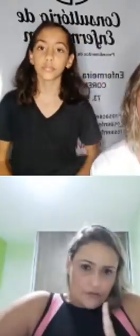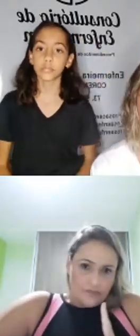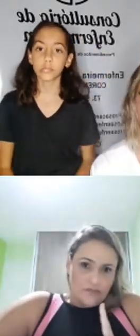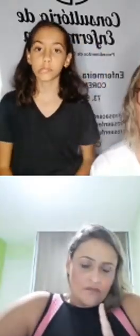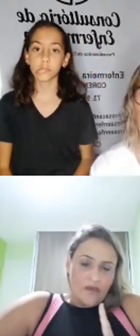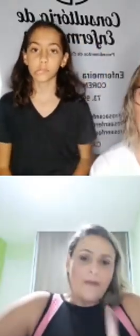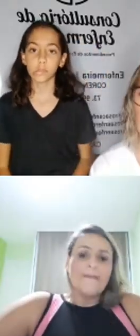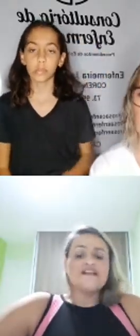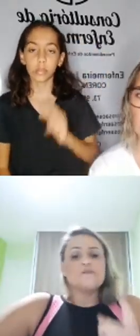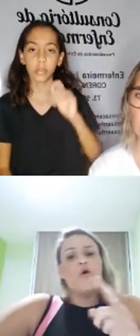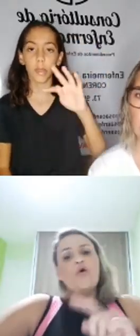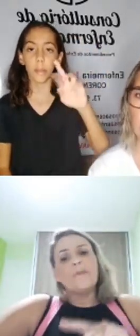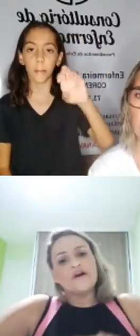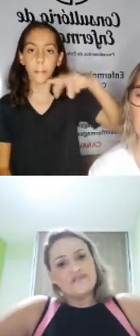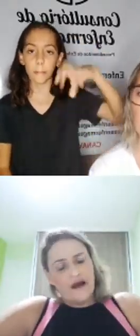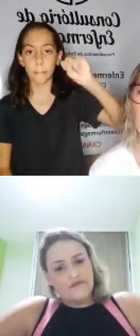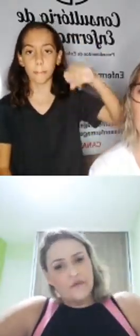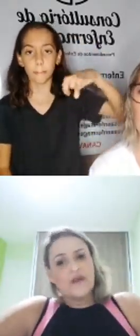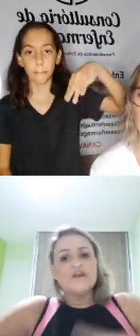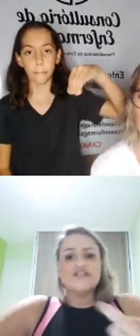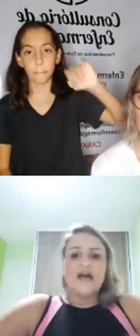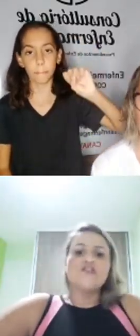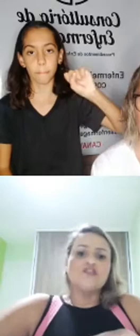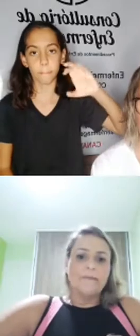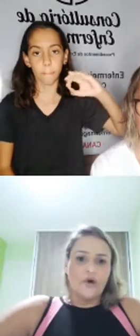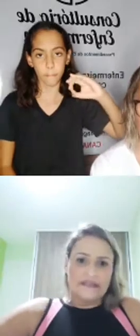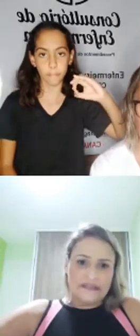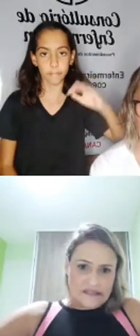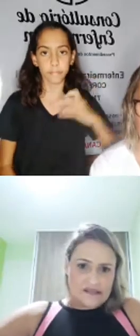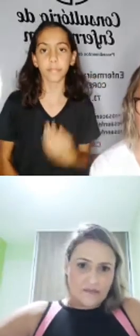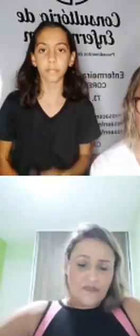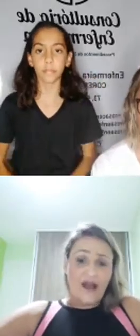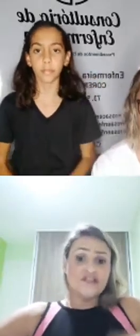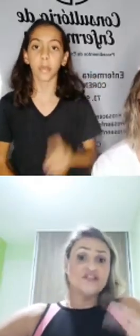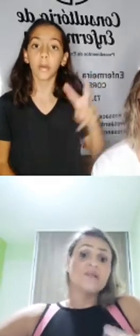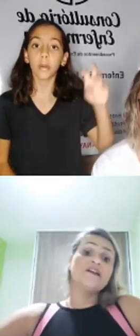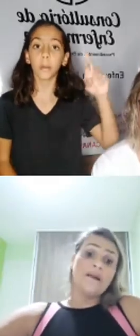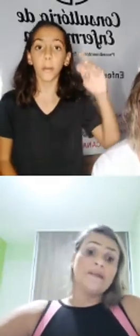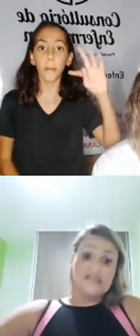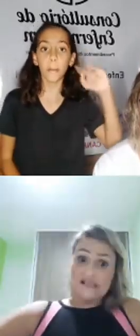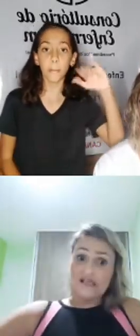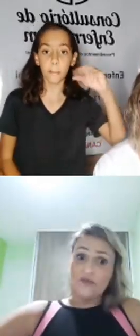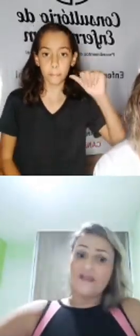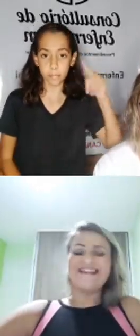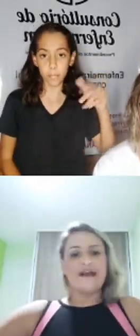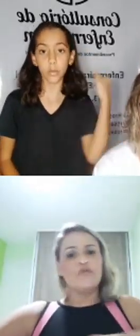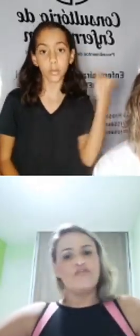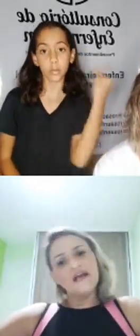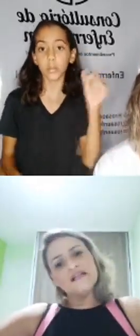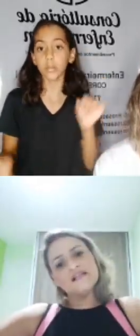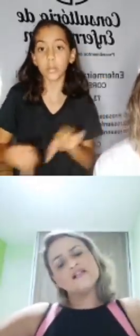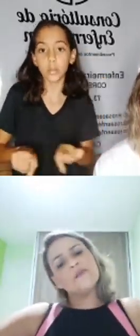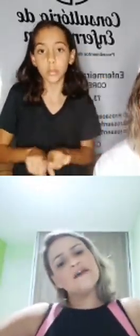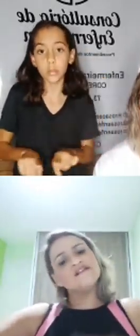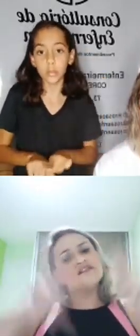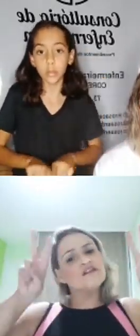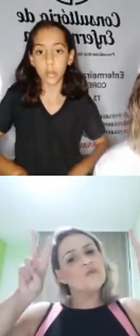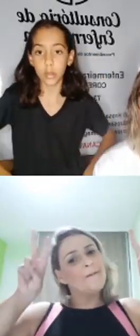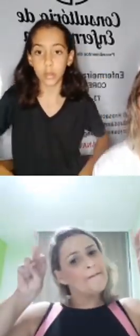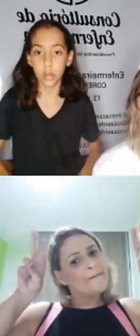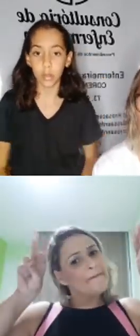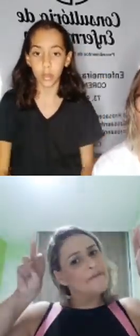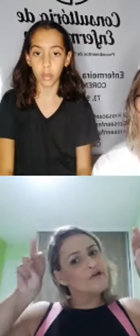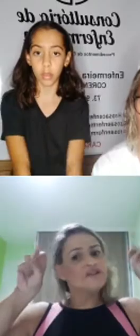possível, mas pouco provável em quantidade e importância, a gente também está pensando que talvez esses bebês